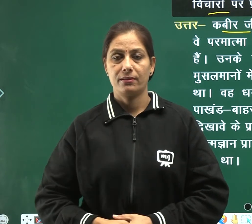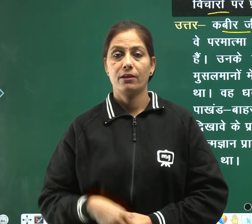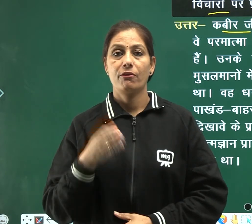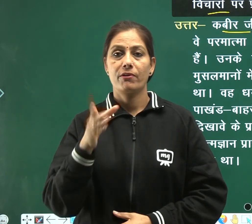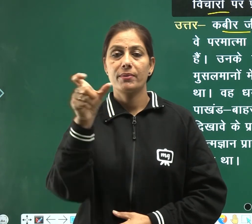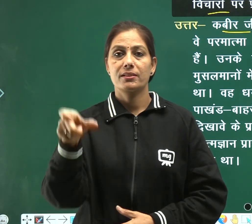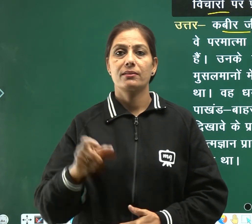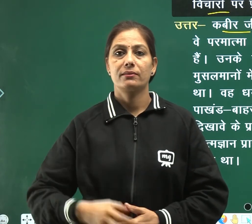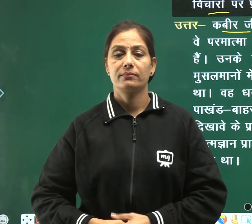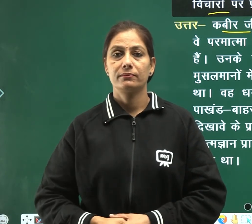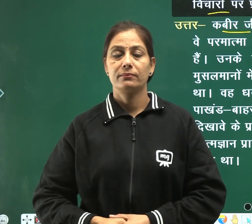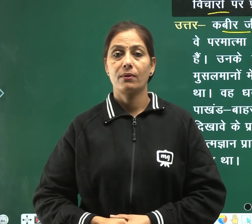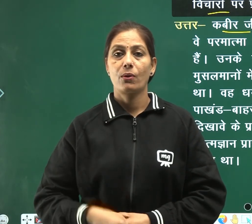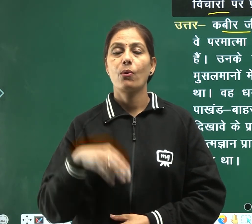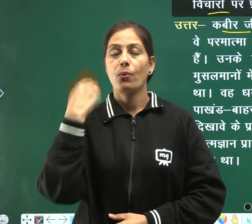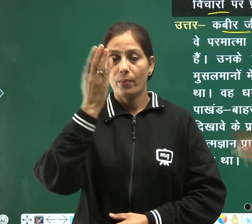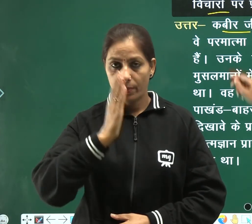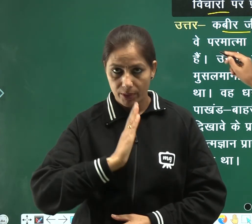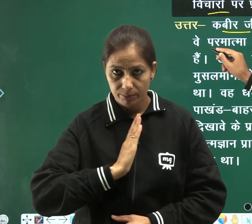वे परमात्मा को